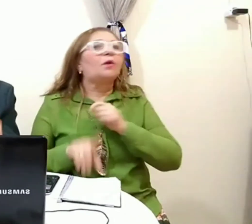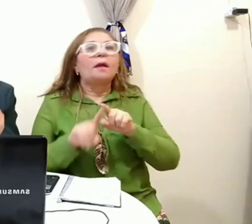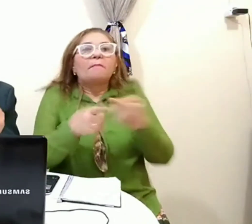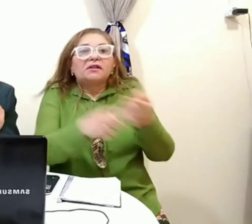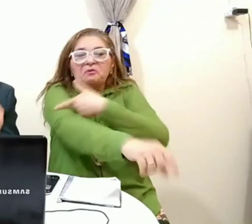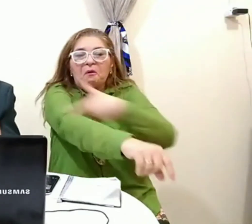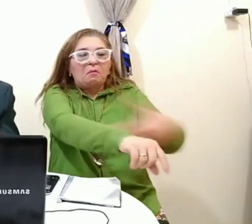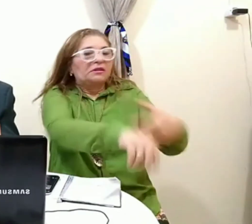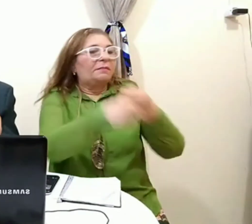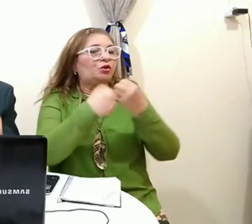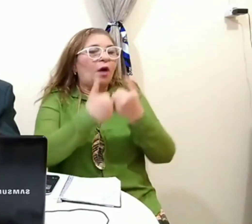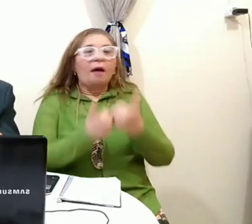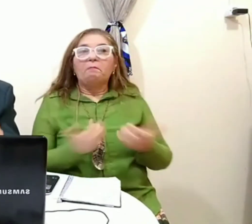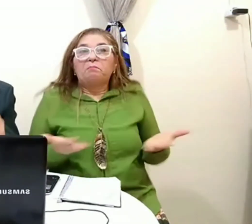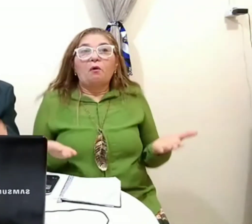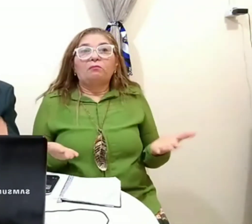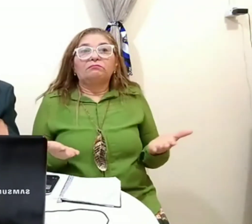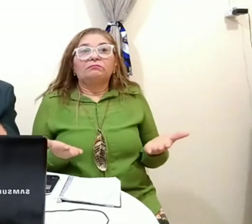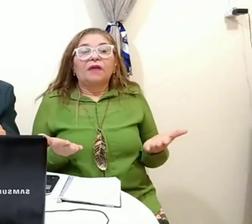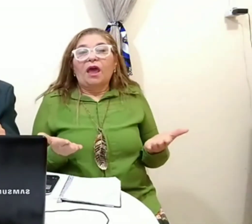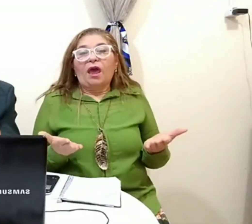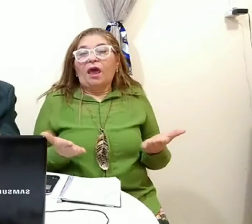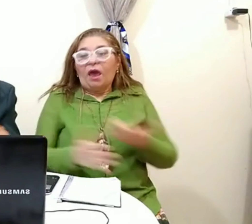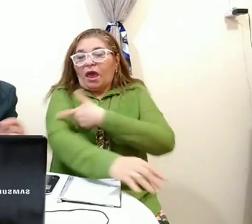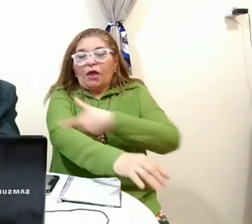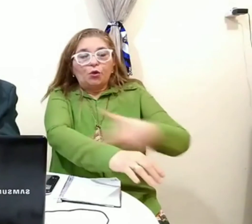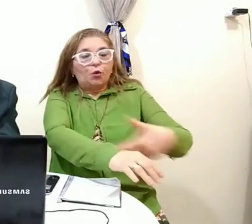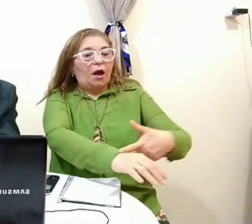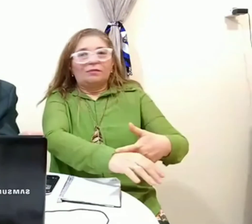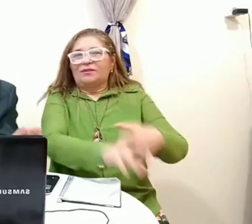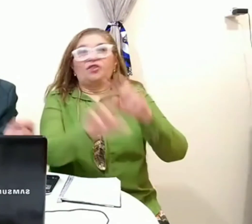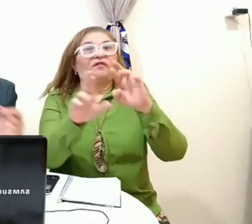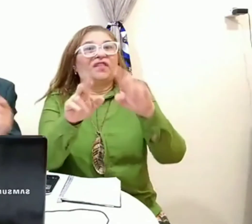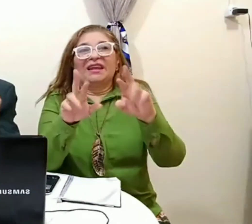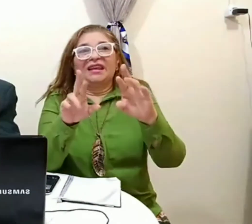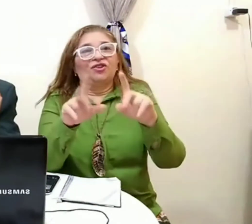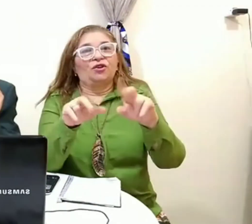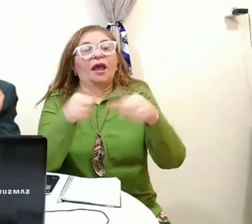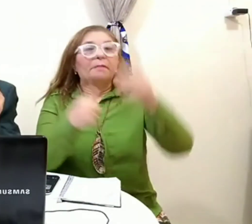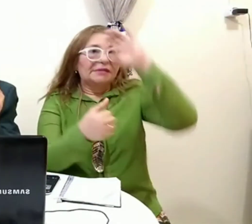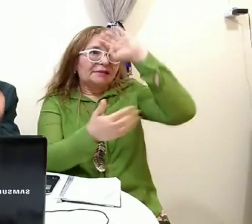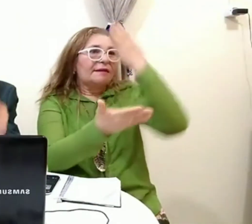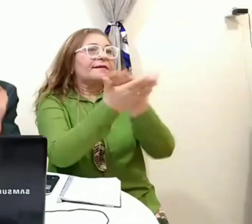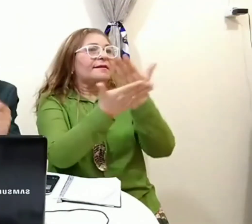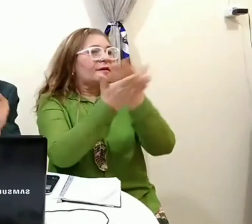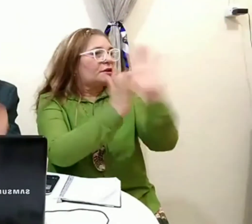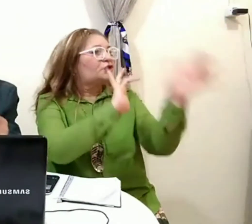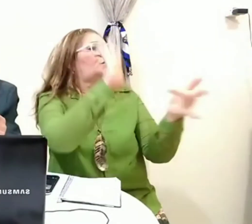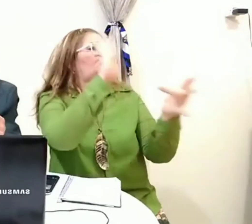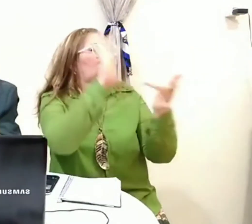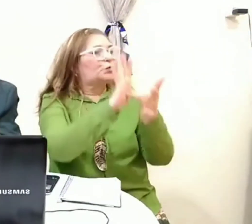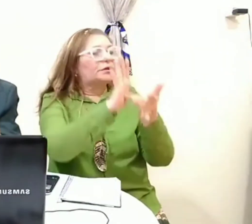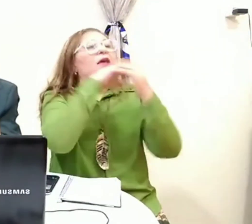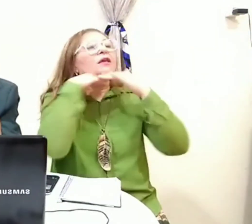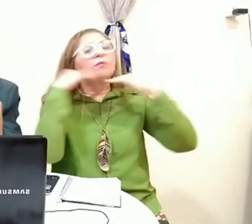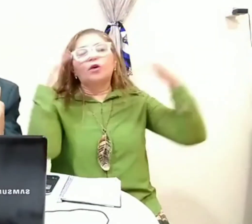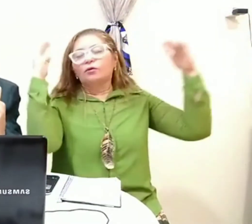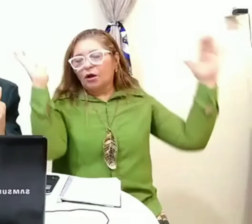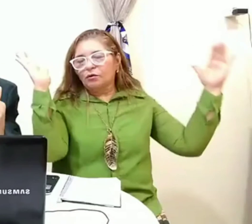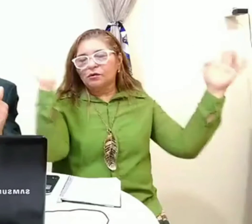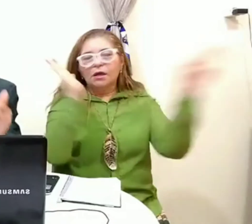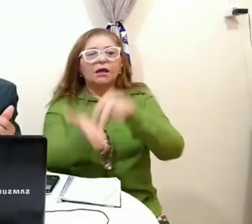salva, precisa crer no Filho de Deus, aquele que morreu na cruz, aquele que ressuscitou dos mortos. E Pedro